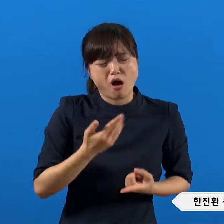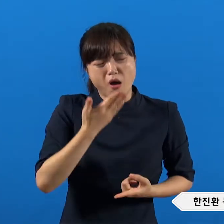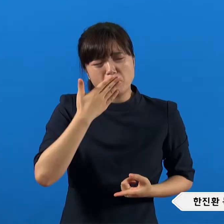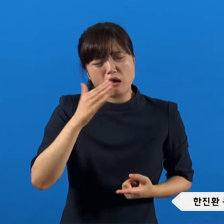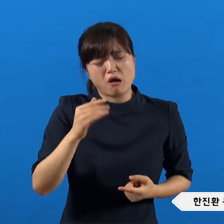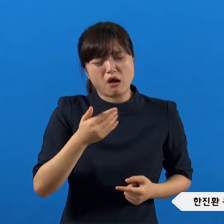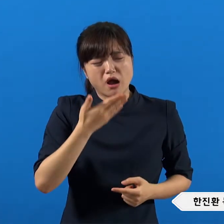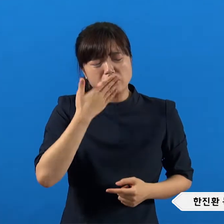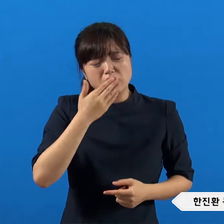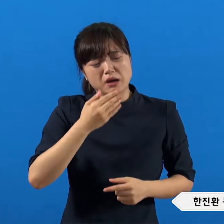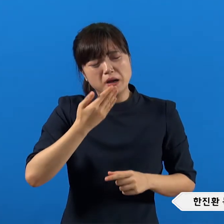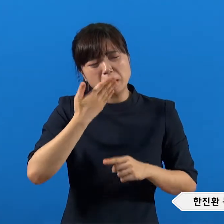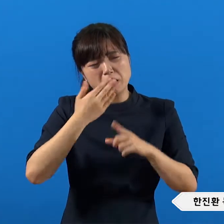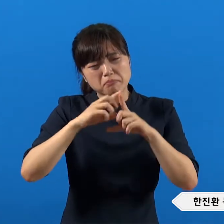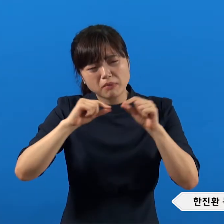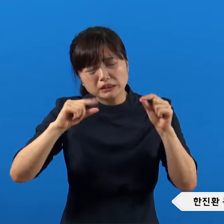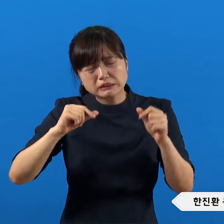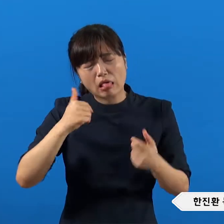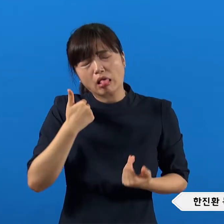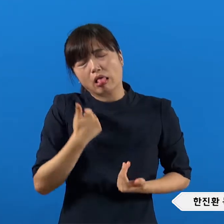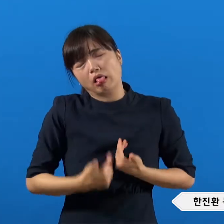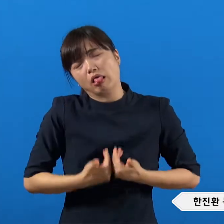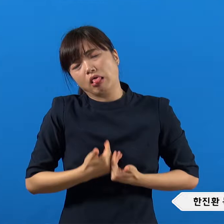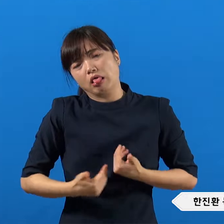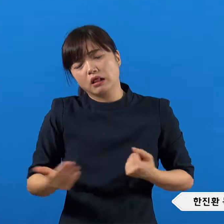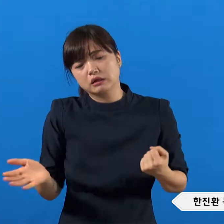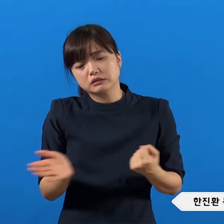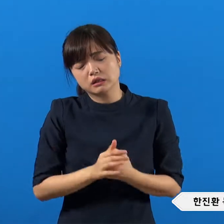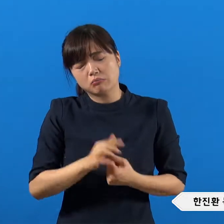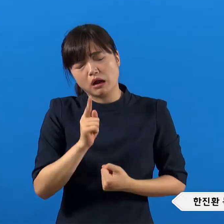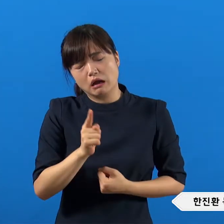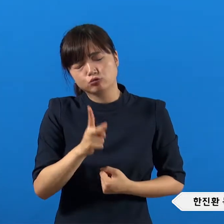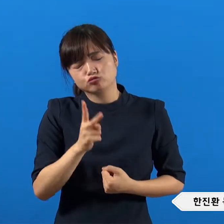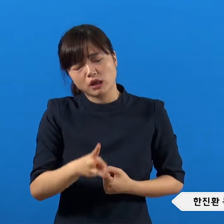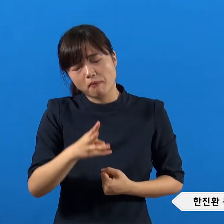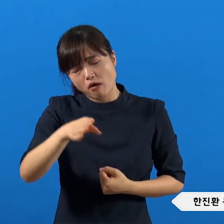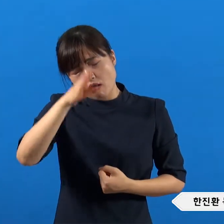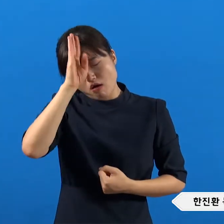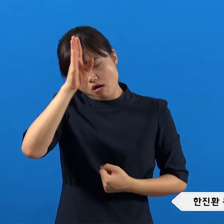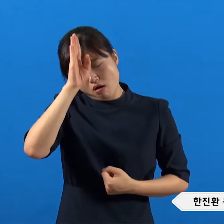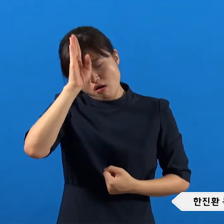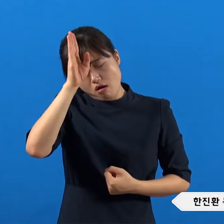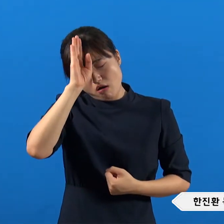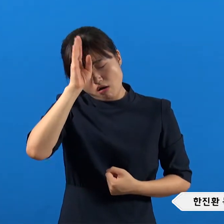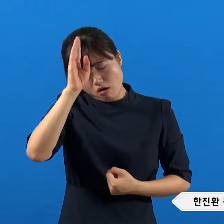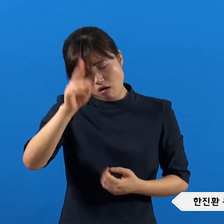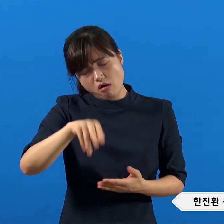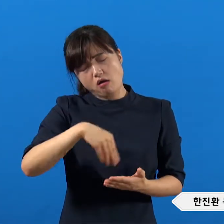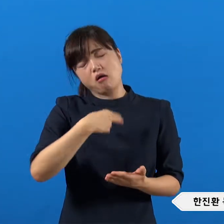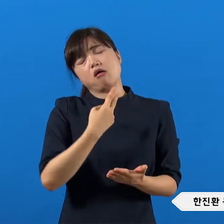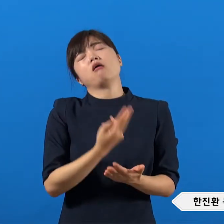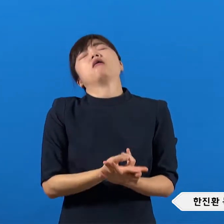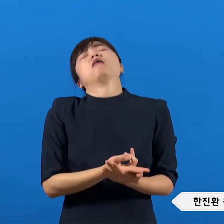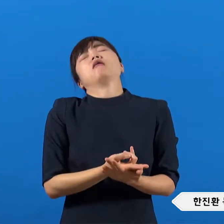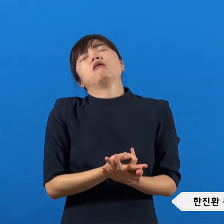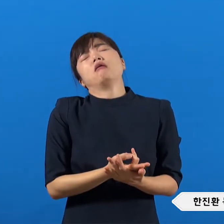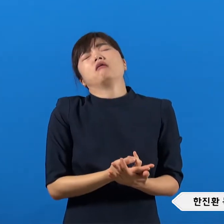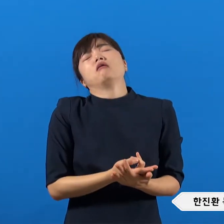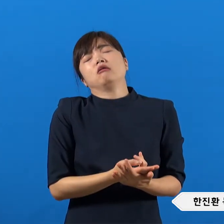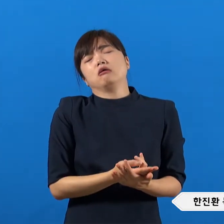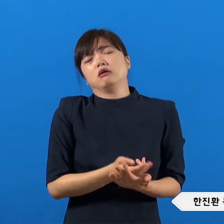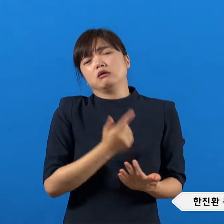다르고 하니까 병이 오는 거죠. 3번이나 큰 병을 얻어서 쓰러져 사경을 헤매기도 했습니다.